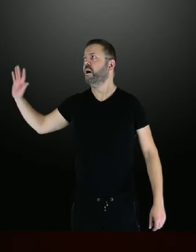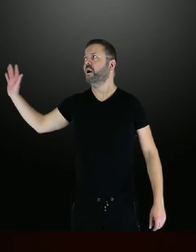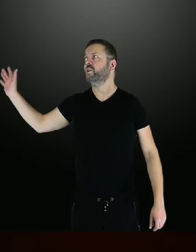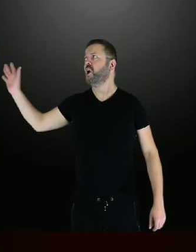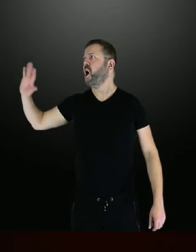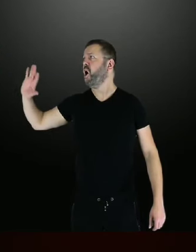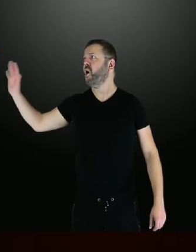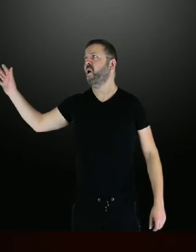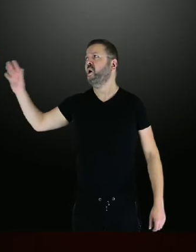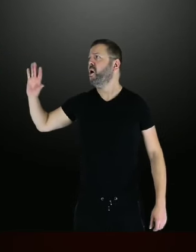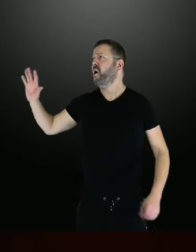Попробуй